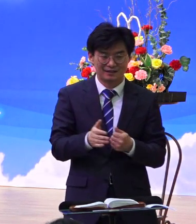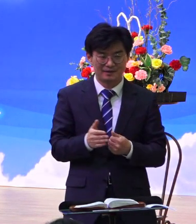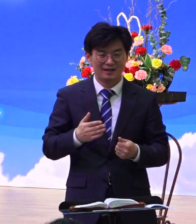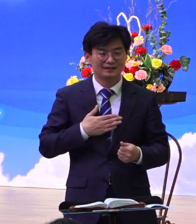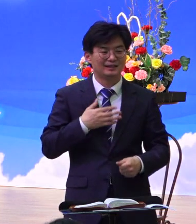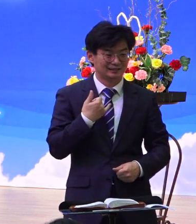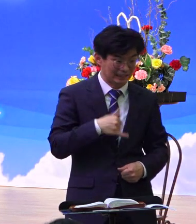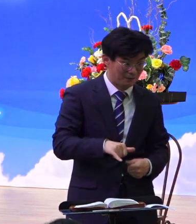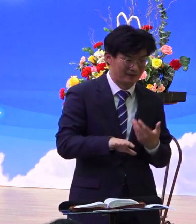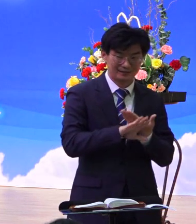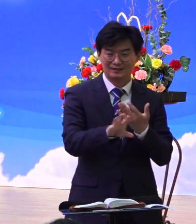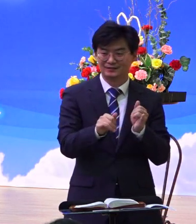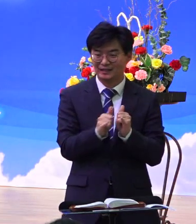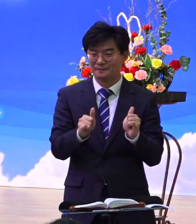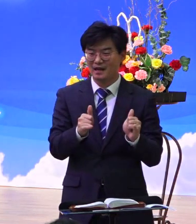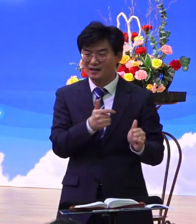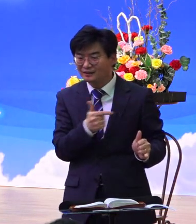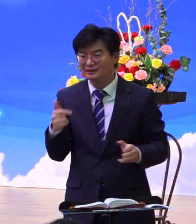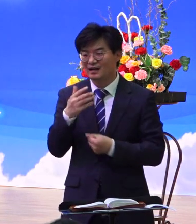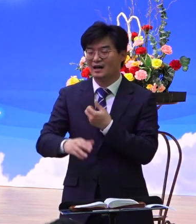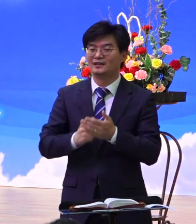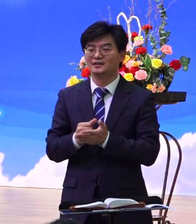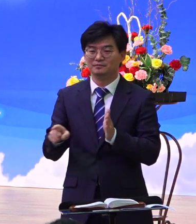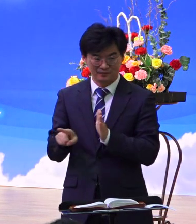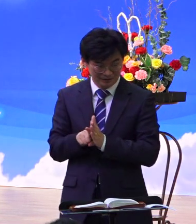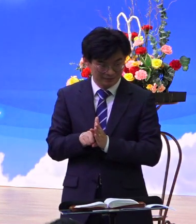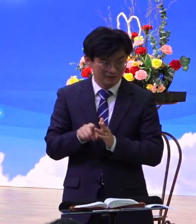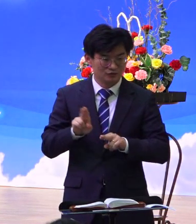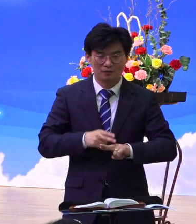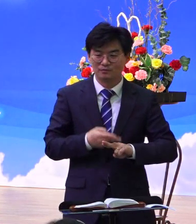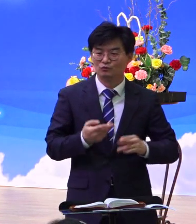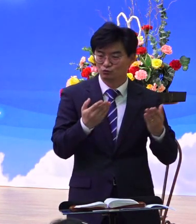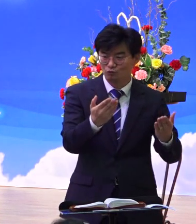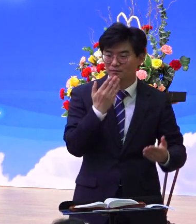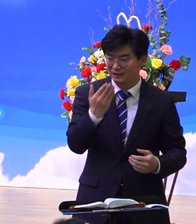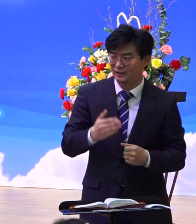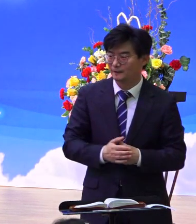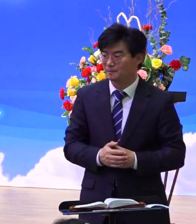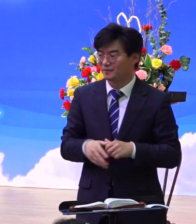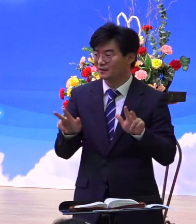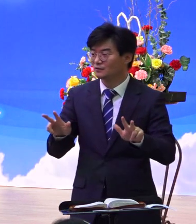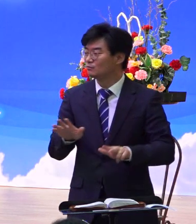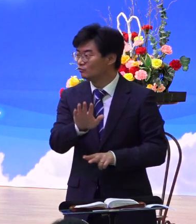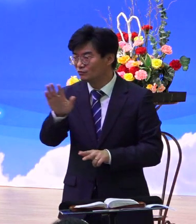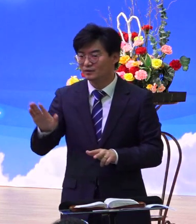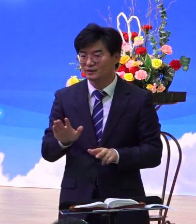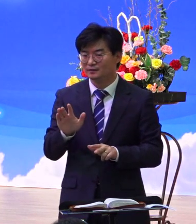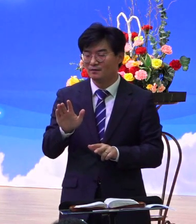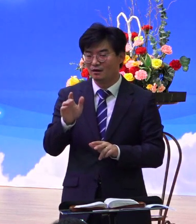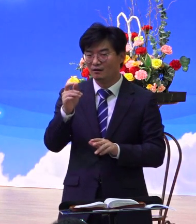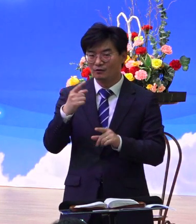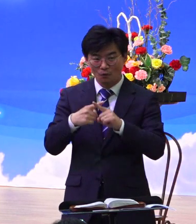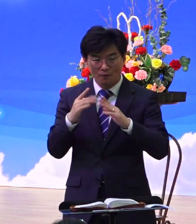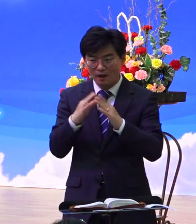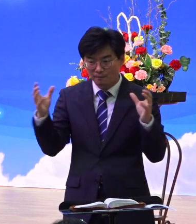하나님께 감사하시기를 바랍니다. 지금 여기에서 예배하고 있는 우리의